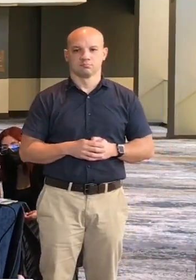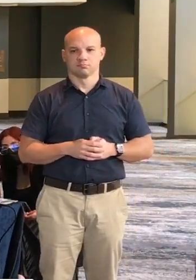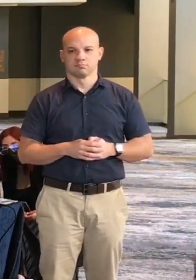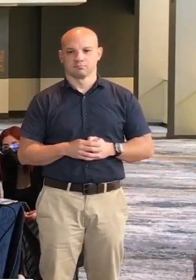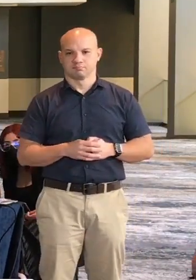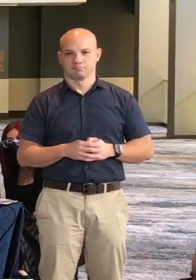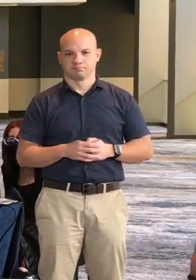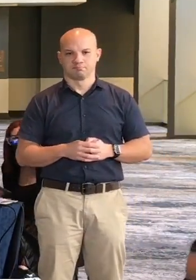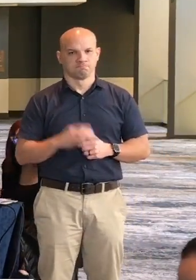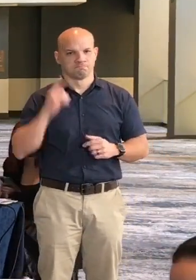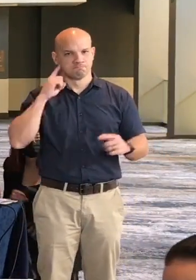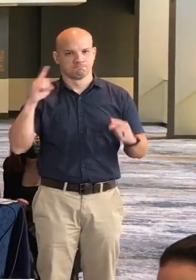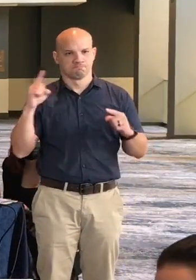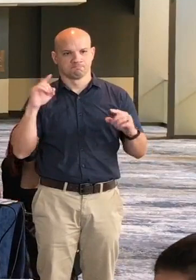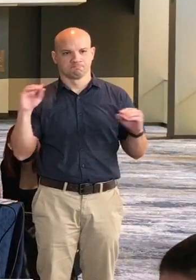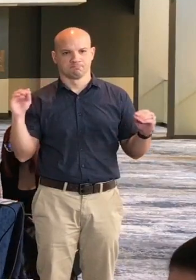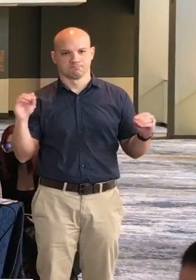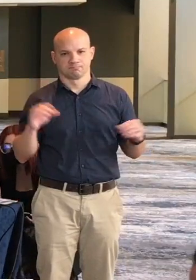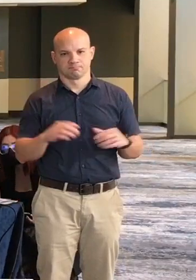yo no la oigo.